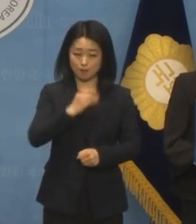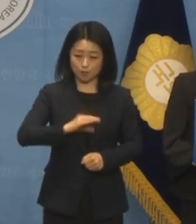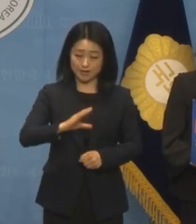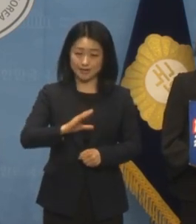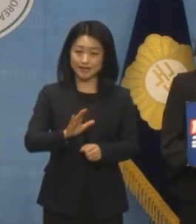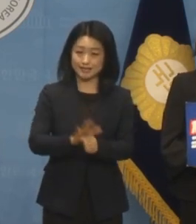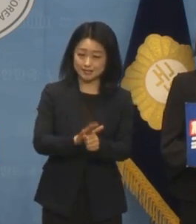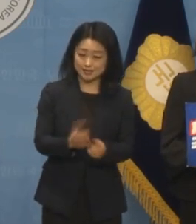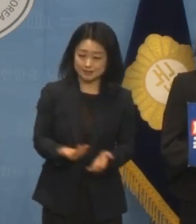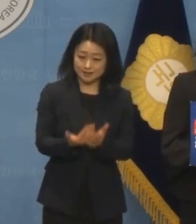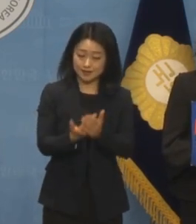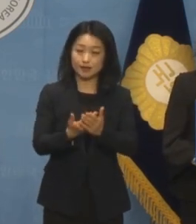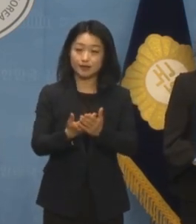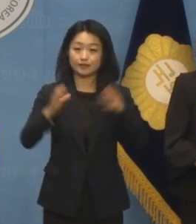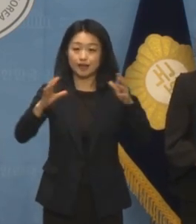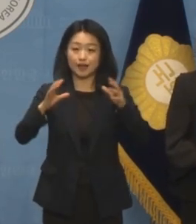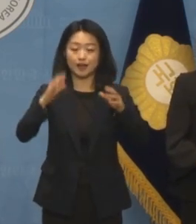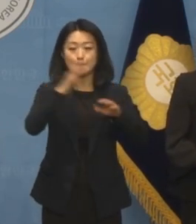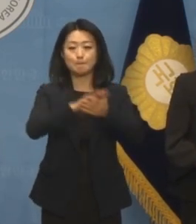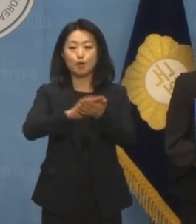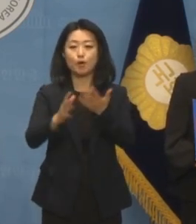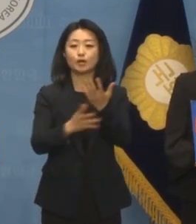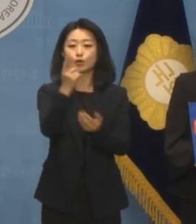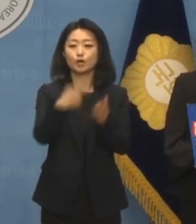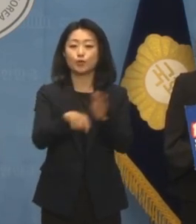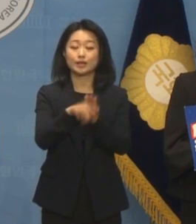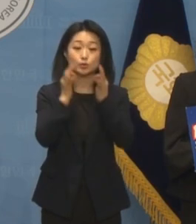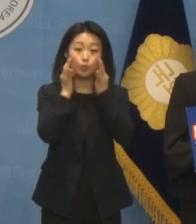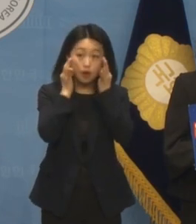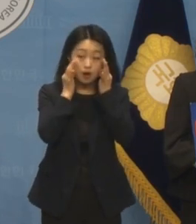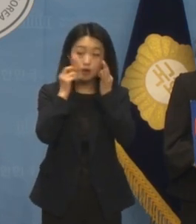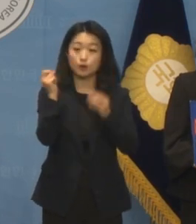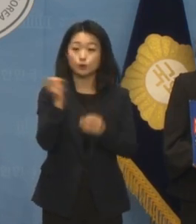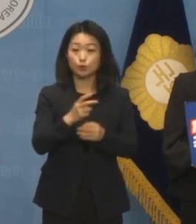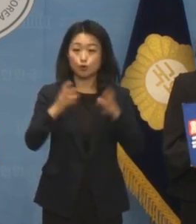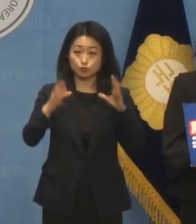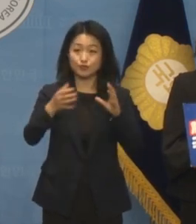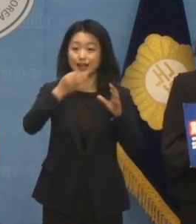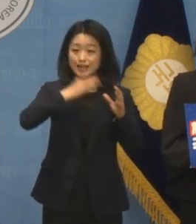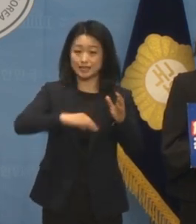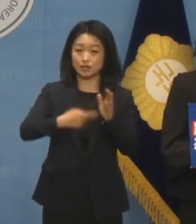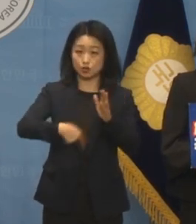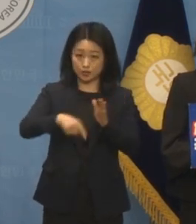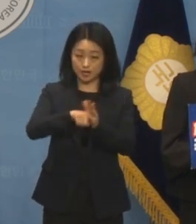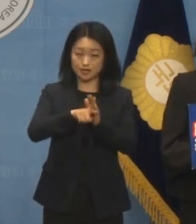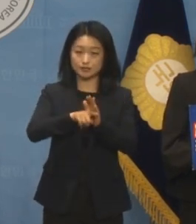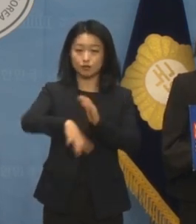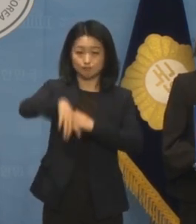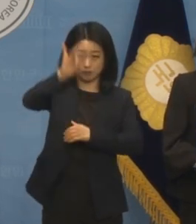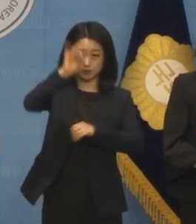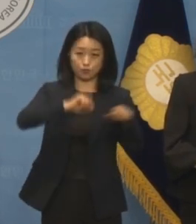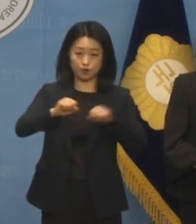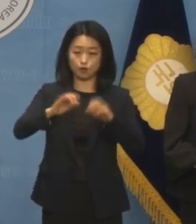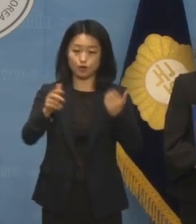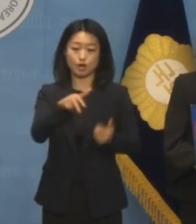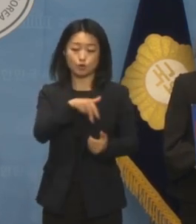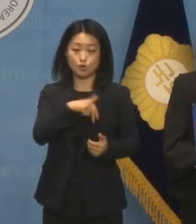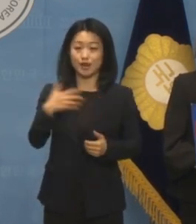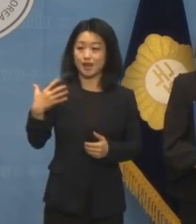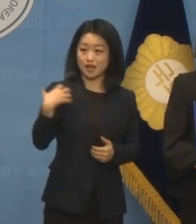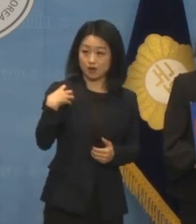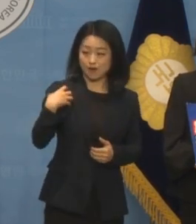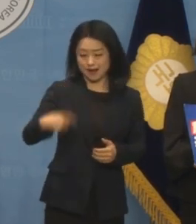증진 및 조국의 평화적 통일을 위하여 노력하며 국가의 이익을 우선으로 하여 국회의원의